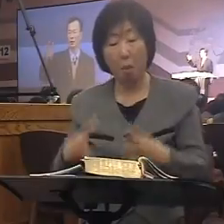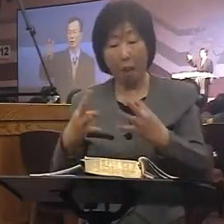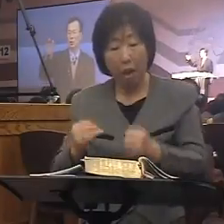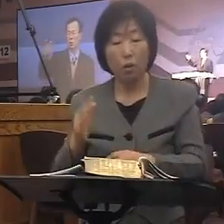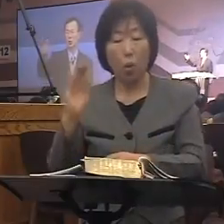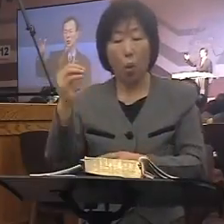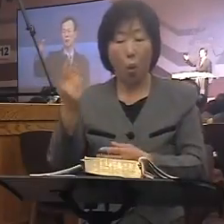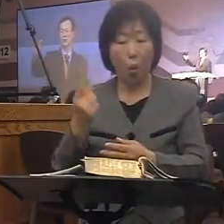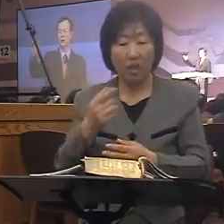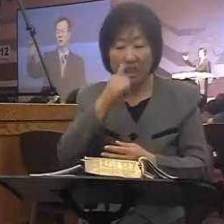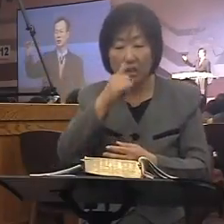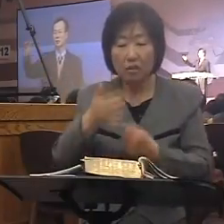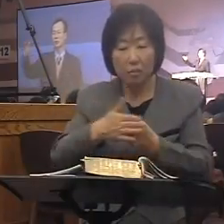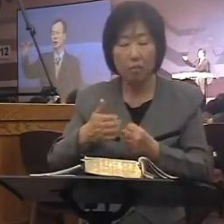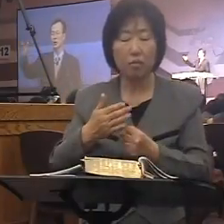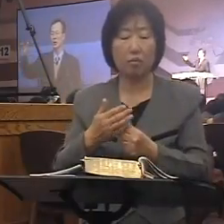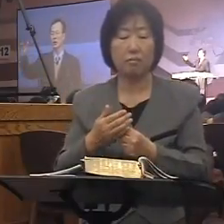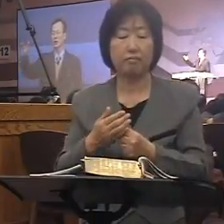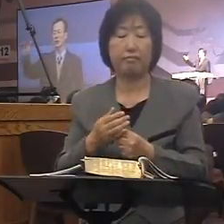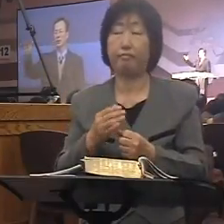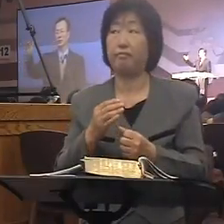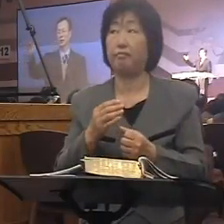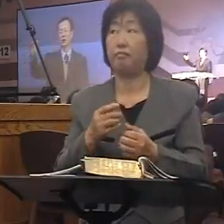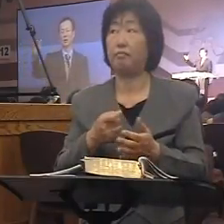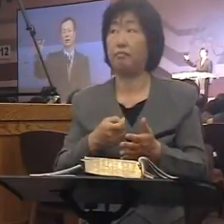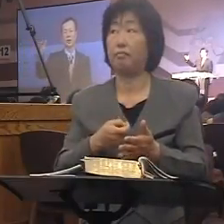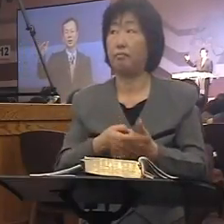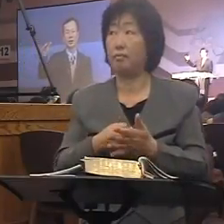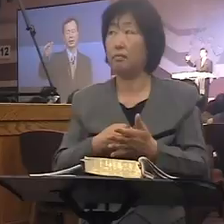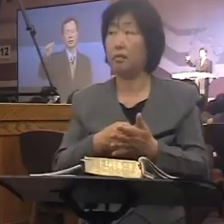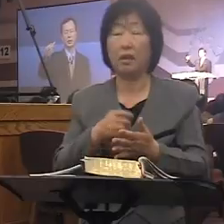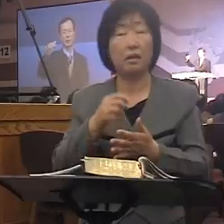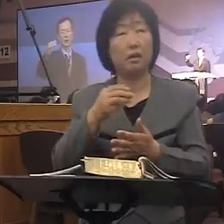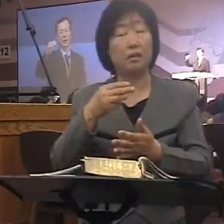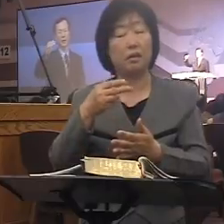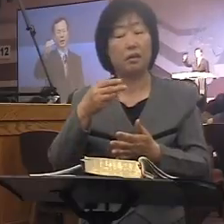지금 short-term으로는 지금